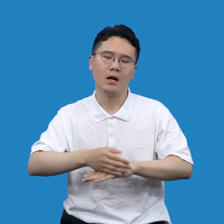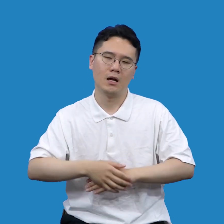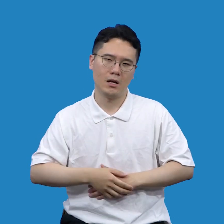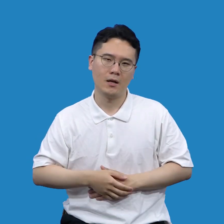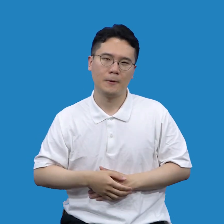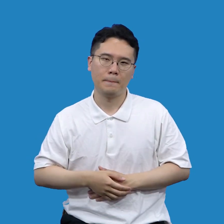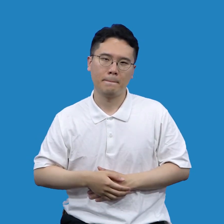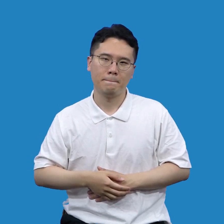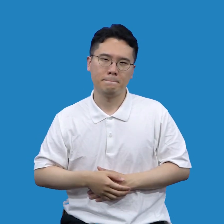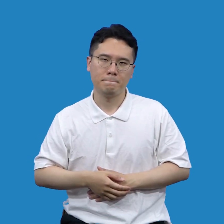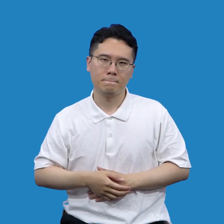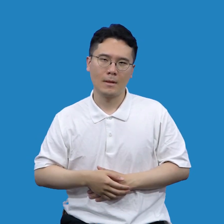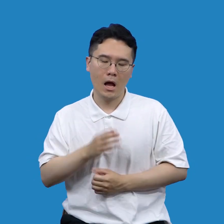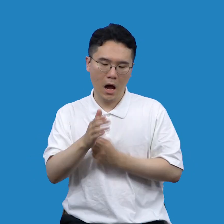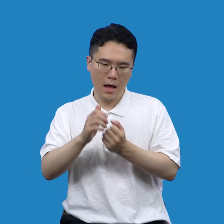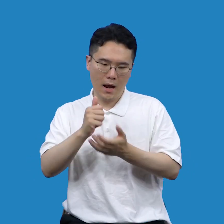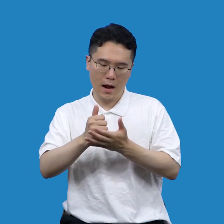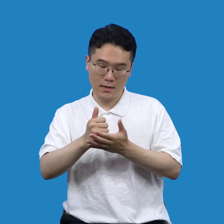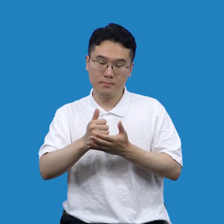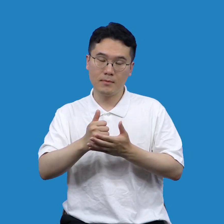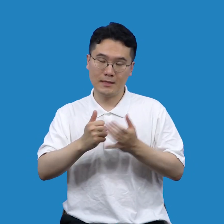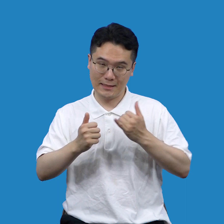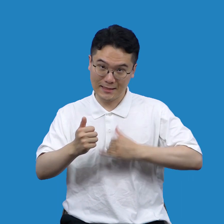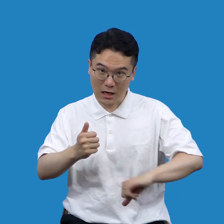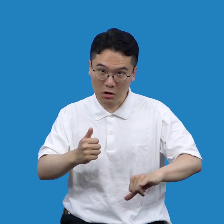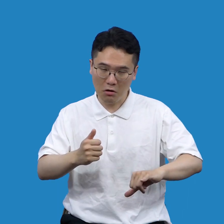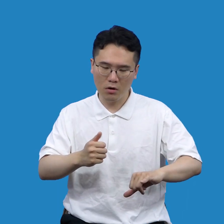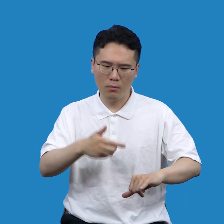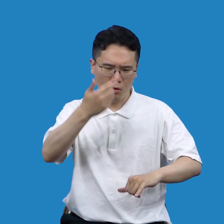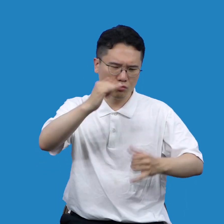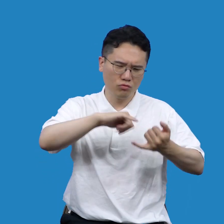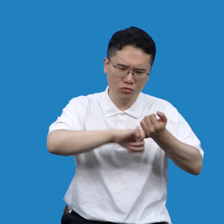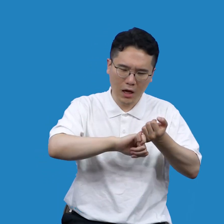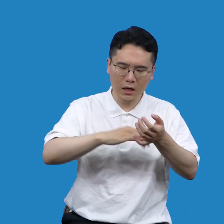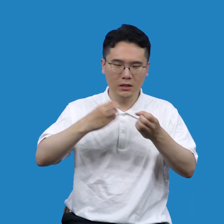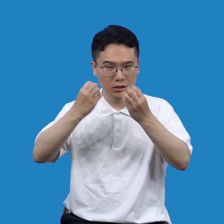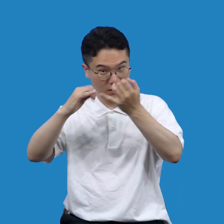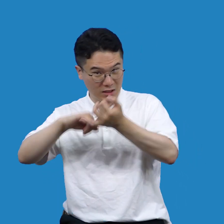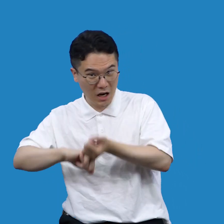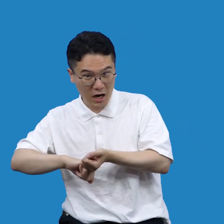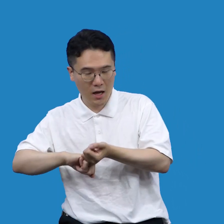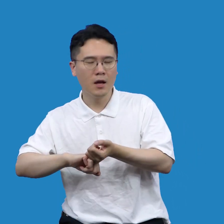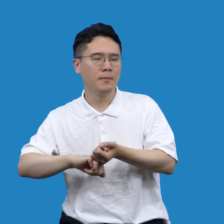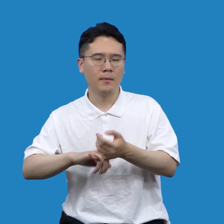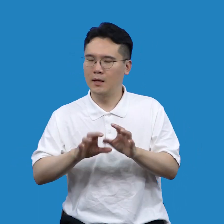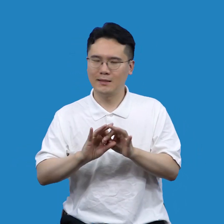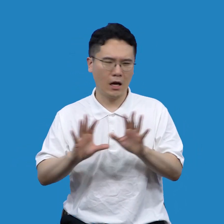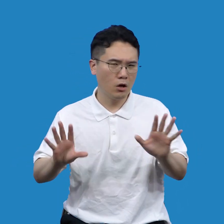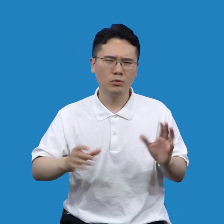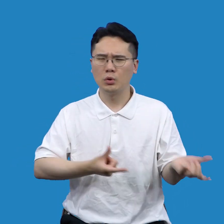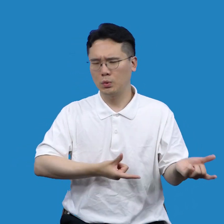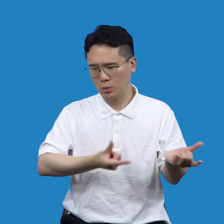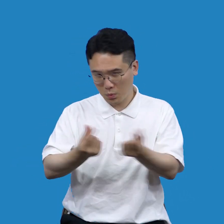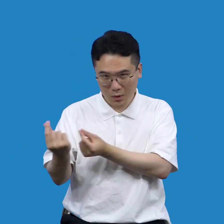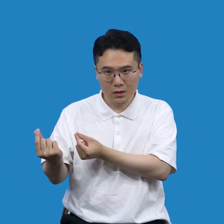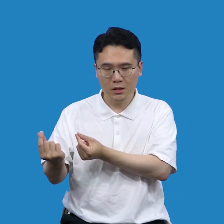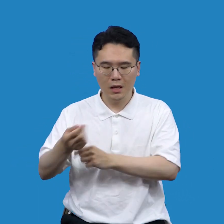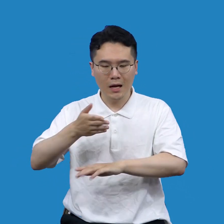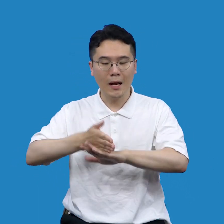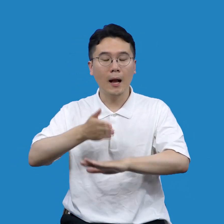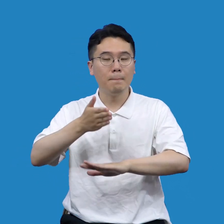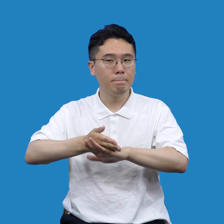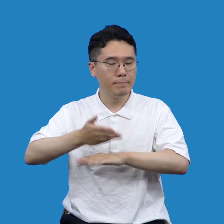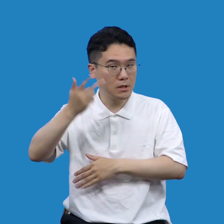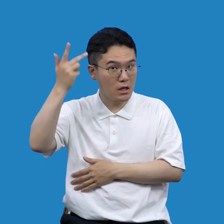당신의 백성들이, 주의 백성들이, 하나님의 백성들이, 구약이든 신약의 백성들이든 감사의 정신을